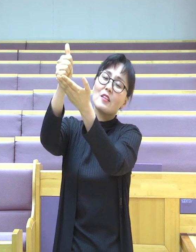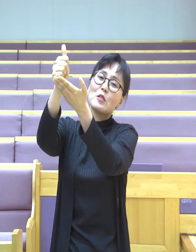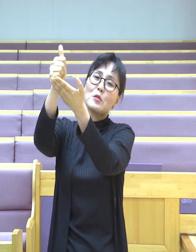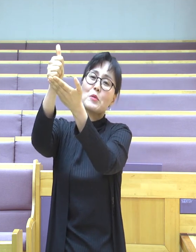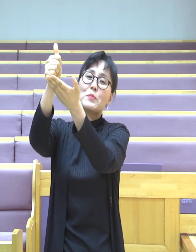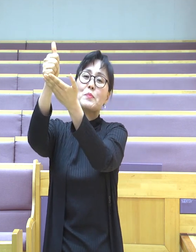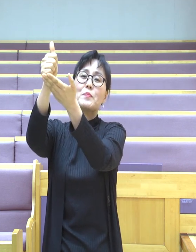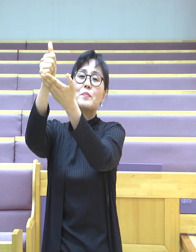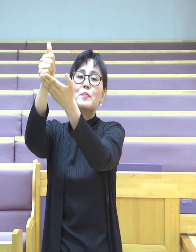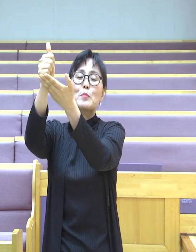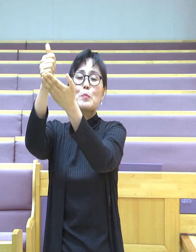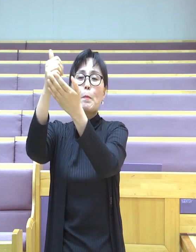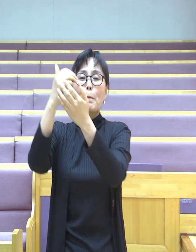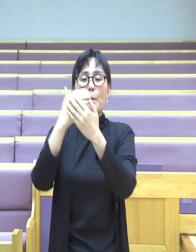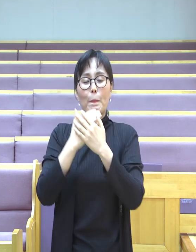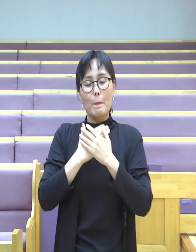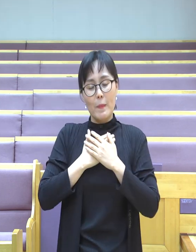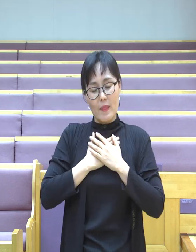하나님